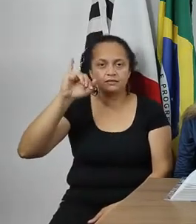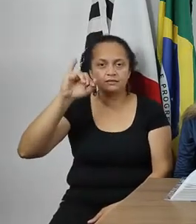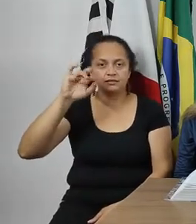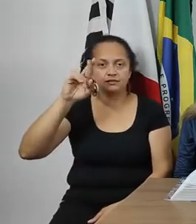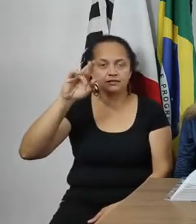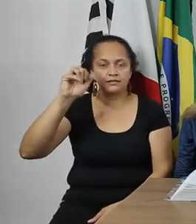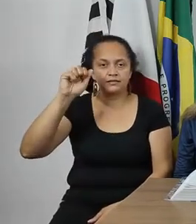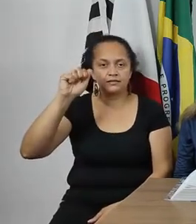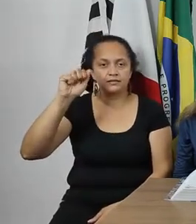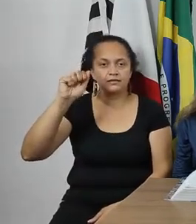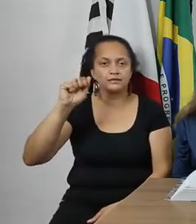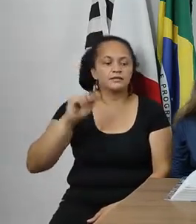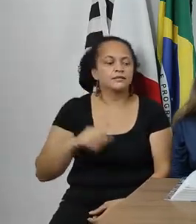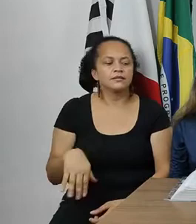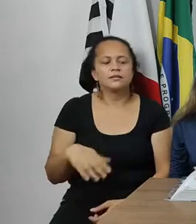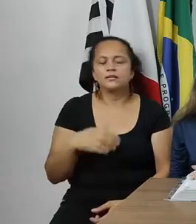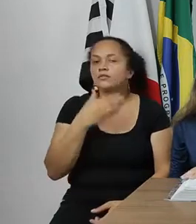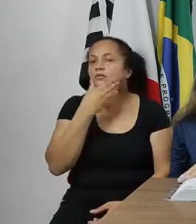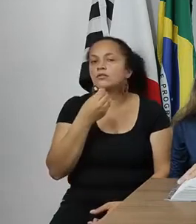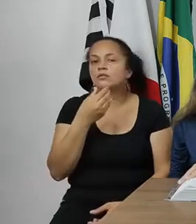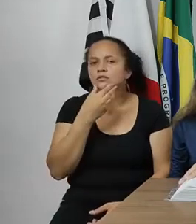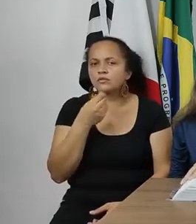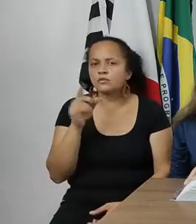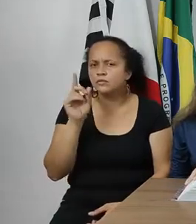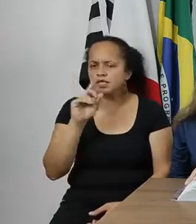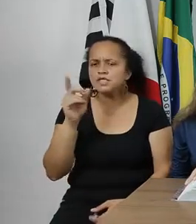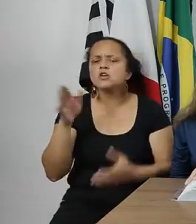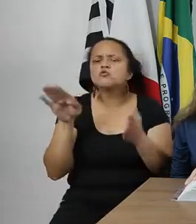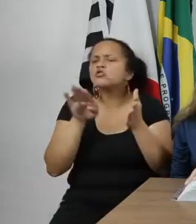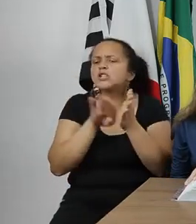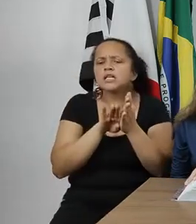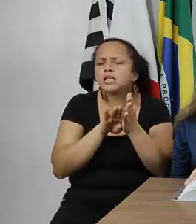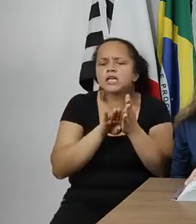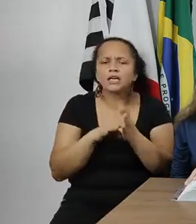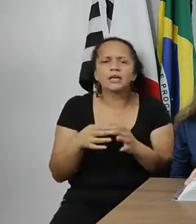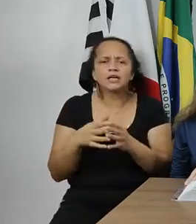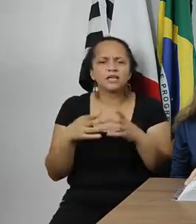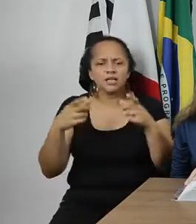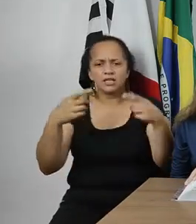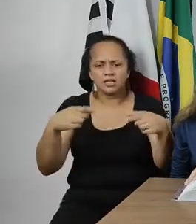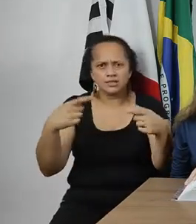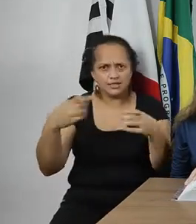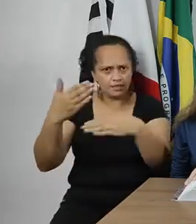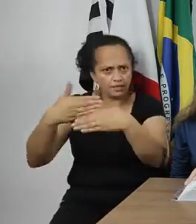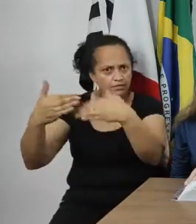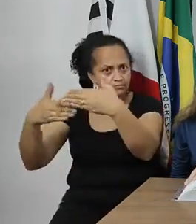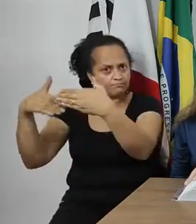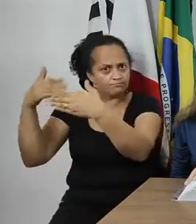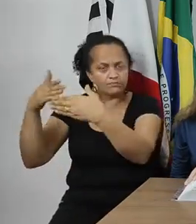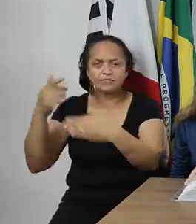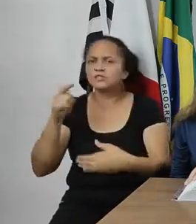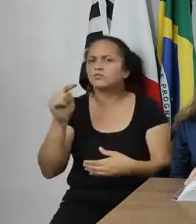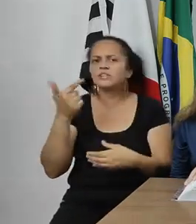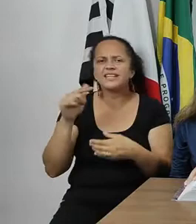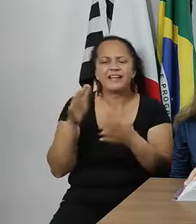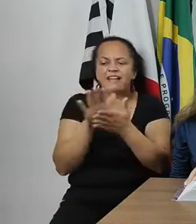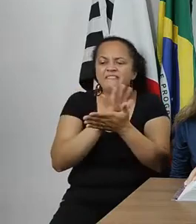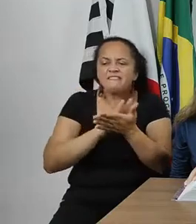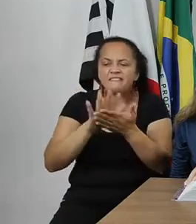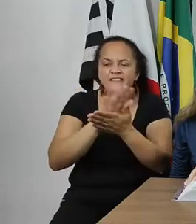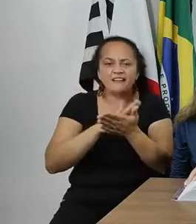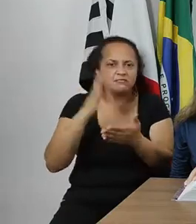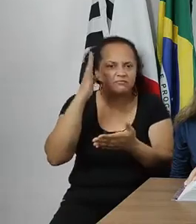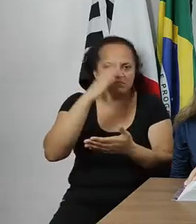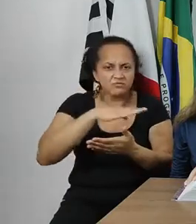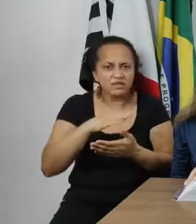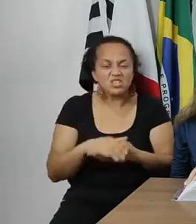não entrará nesta cidade e não atirará uma só flecha contra ele. Nenhum soldado